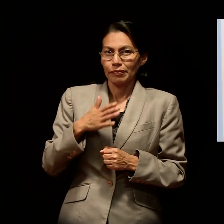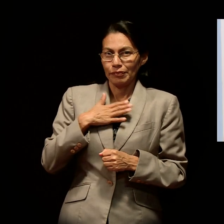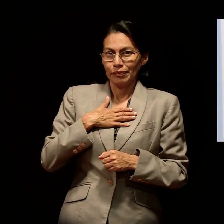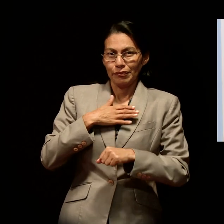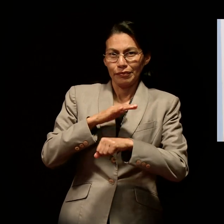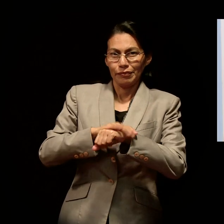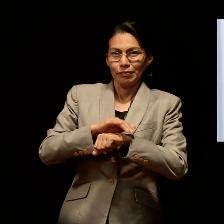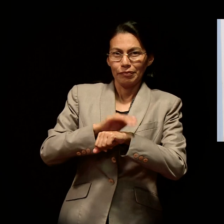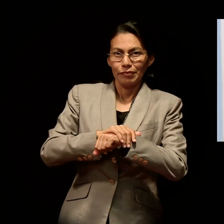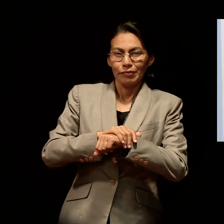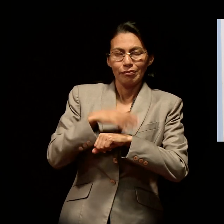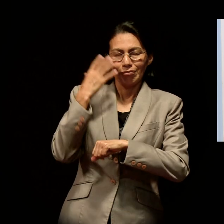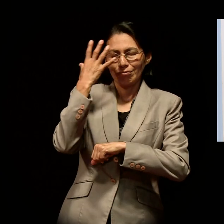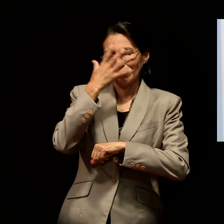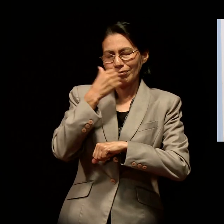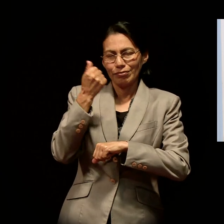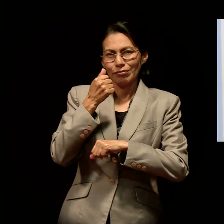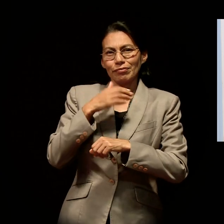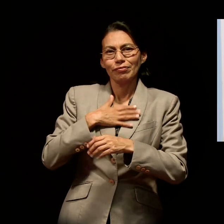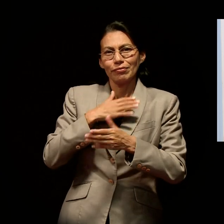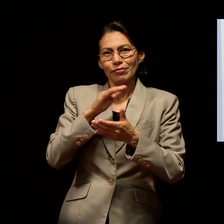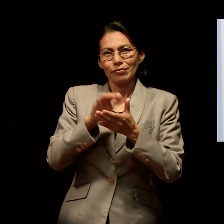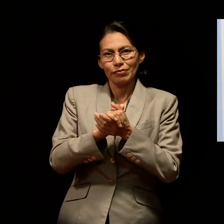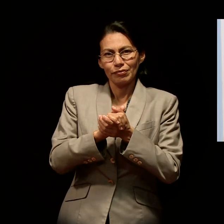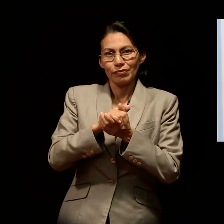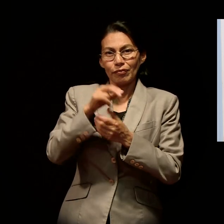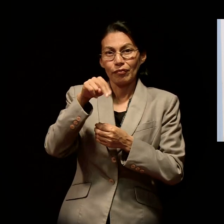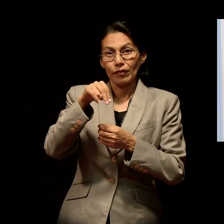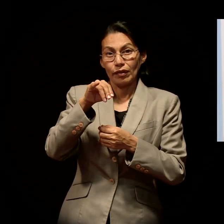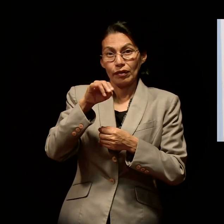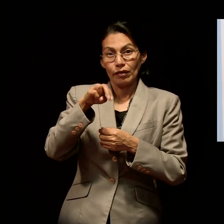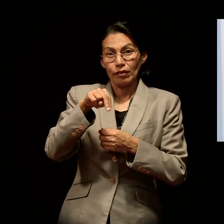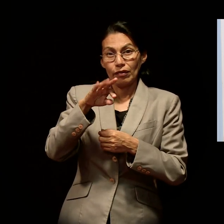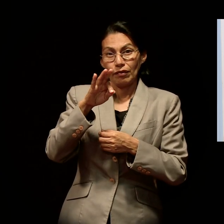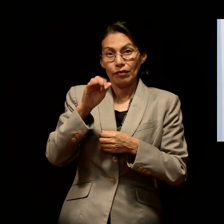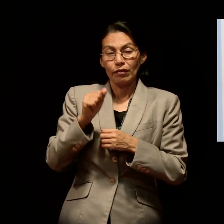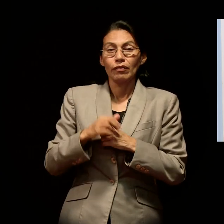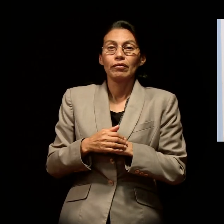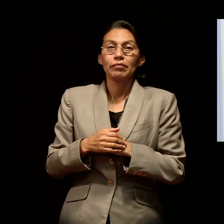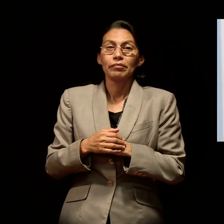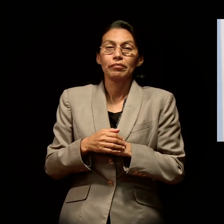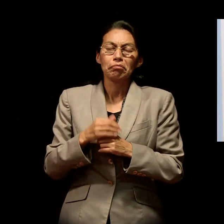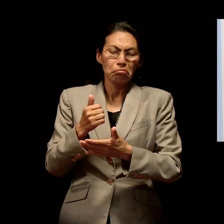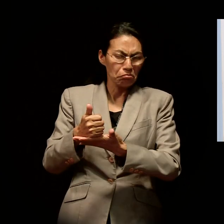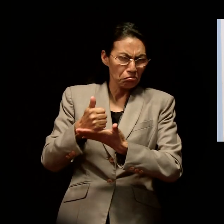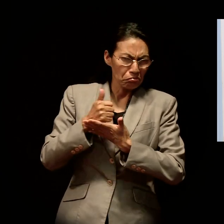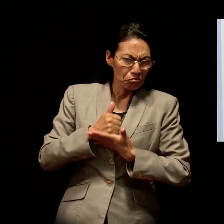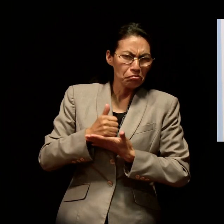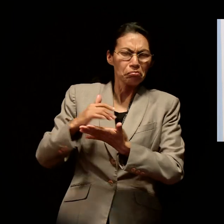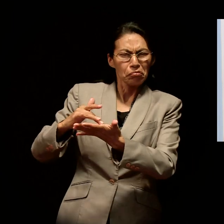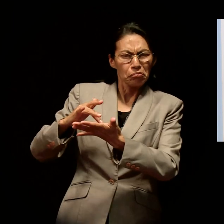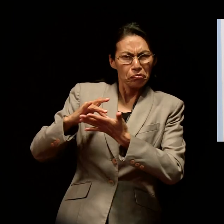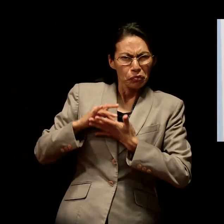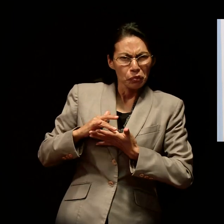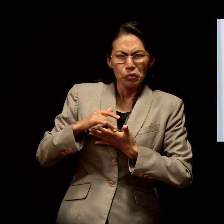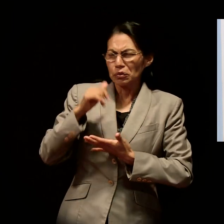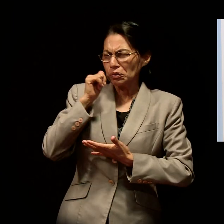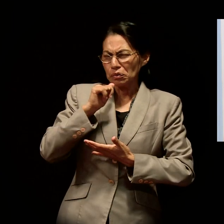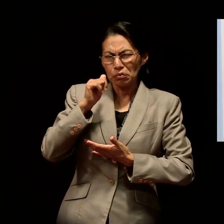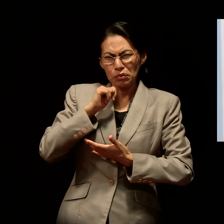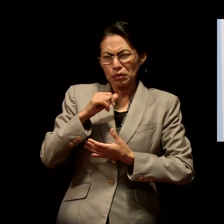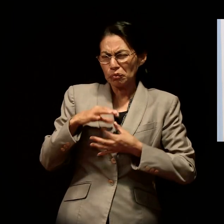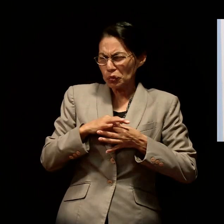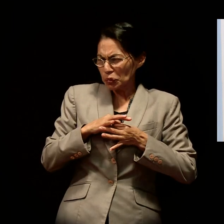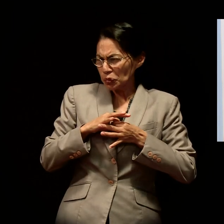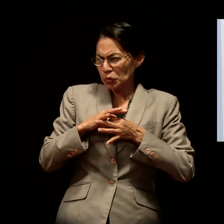una familia muy hermosa mi esposa ninfa Sáenz caballero ha sido Le ayuda